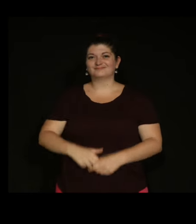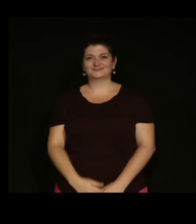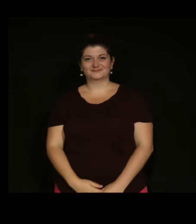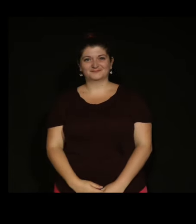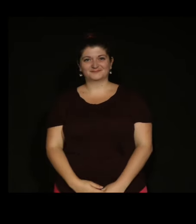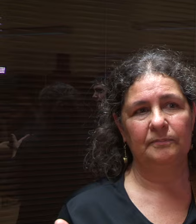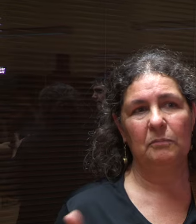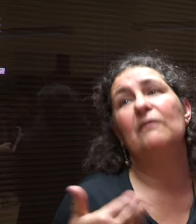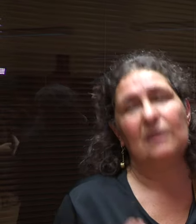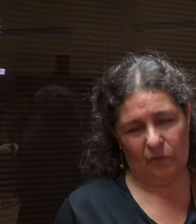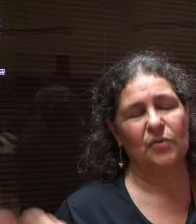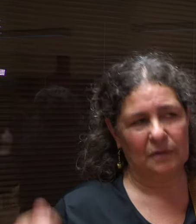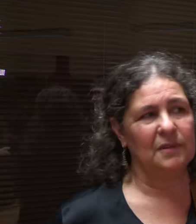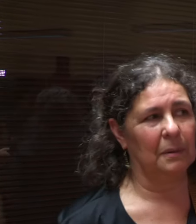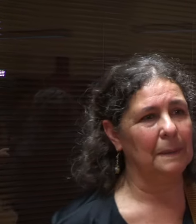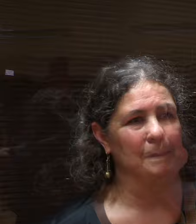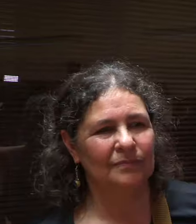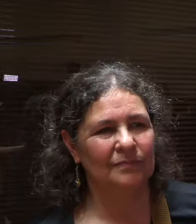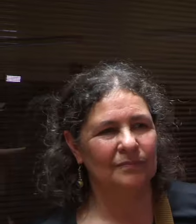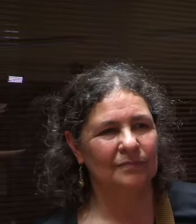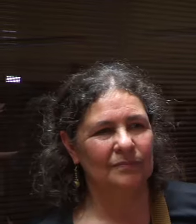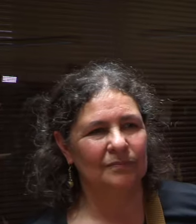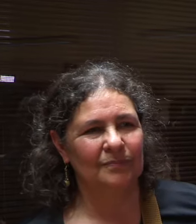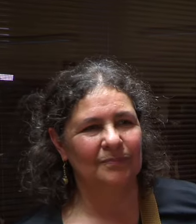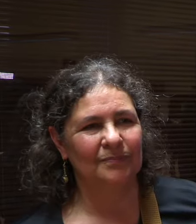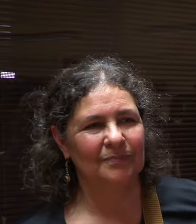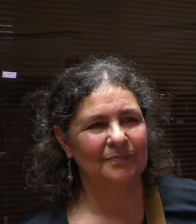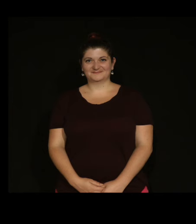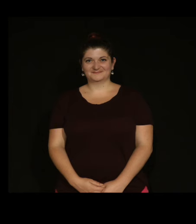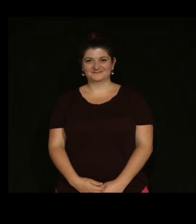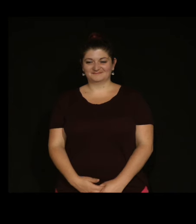et bienveillance. Plongée,